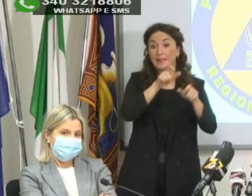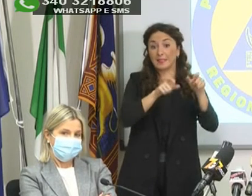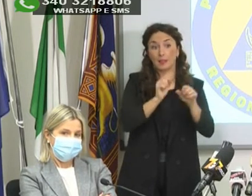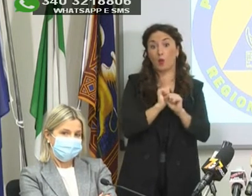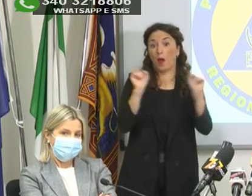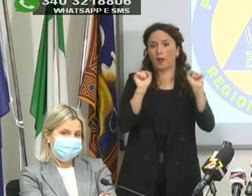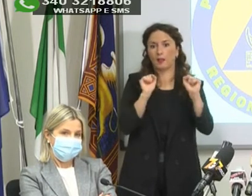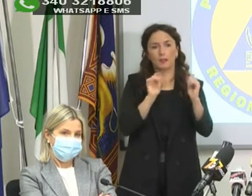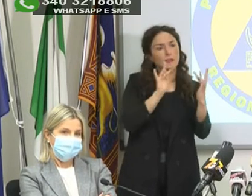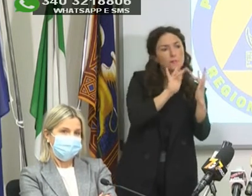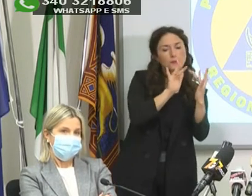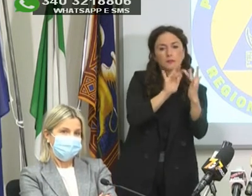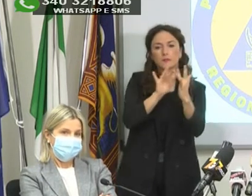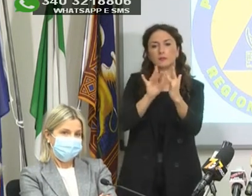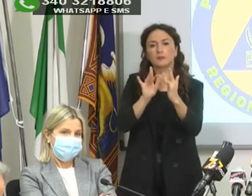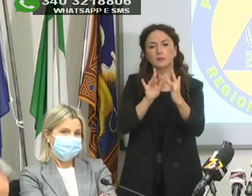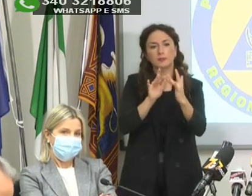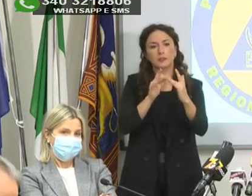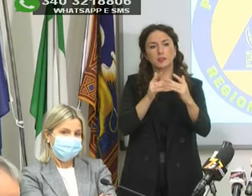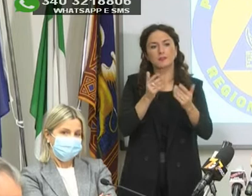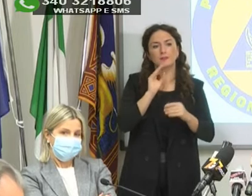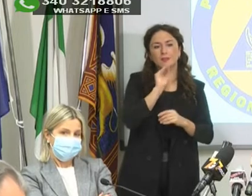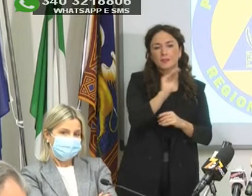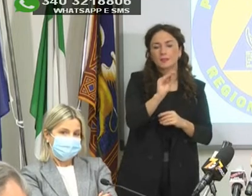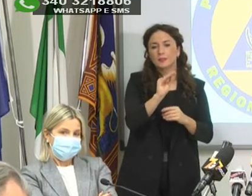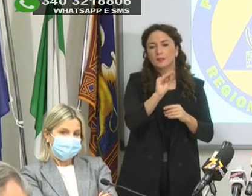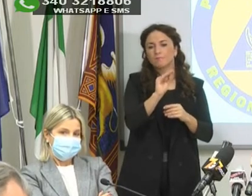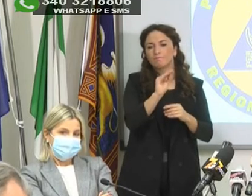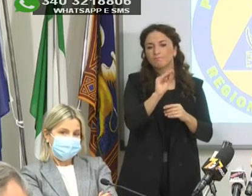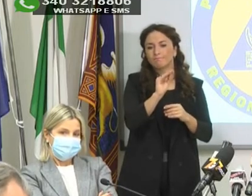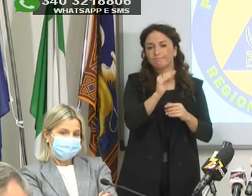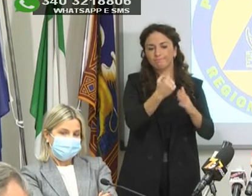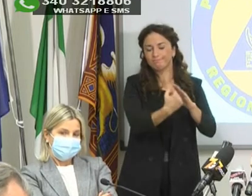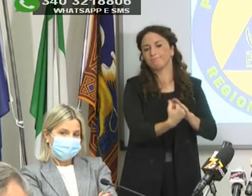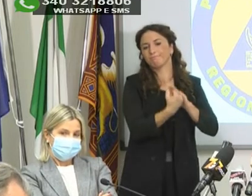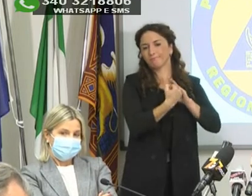guariti e chiediamo questo atto di solidarietà